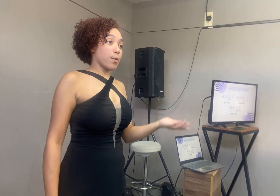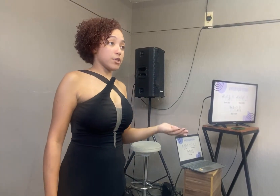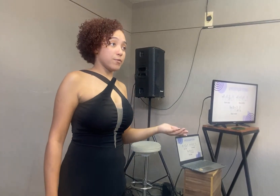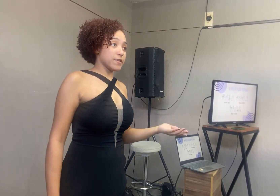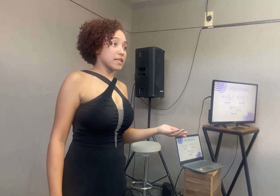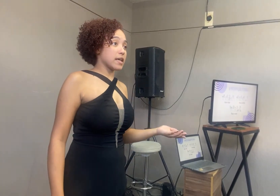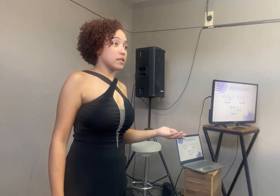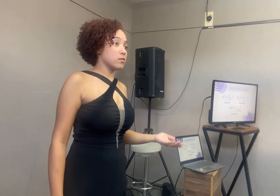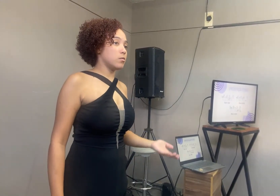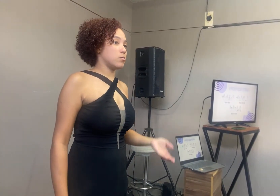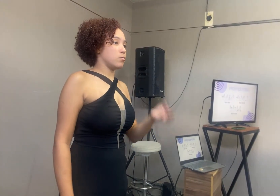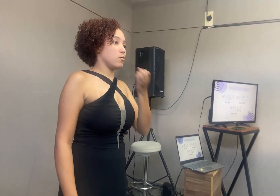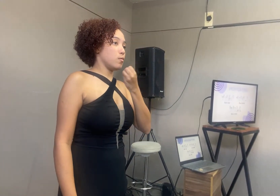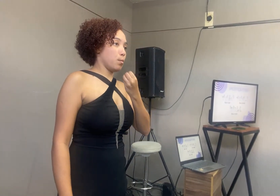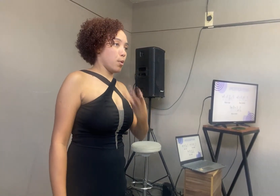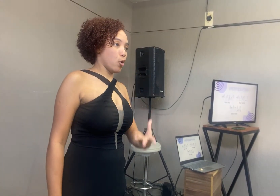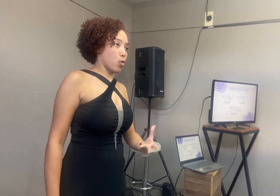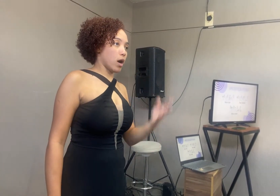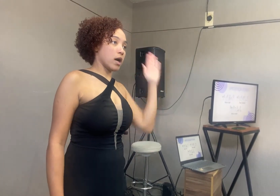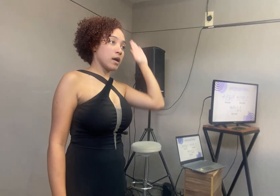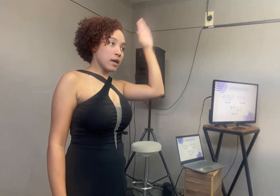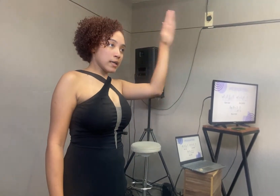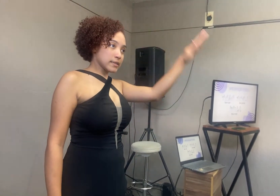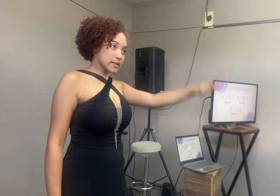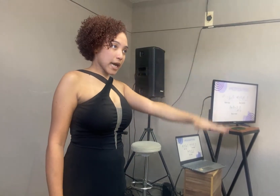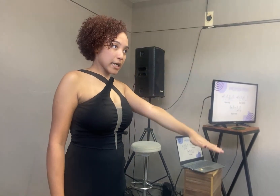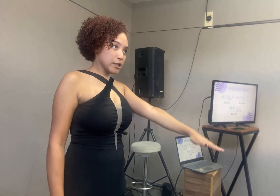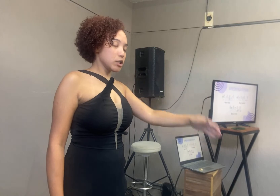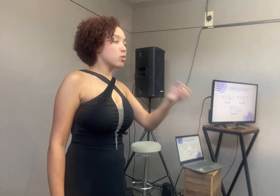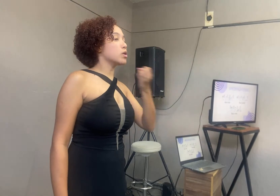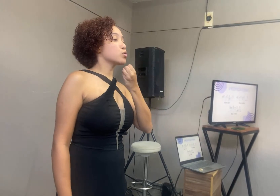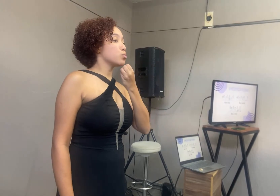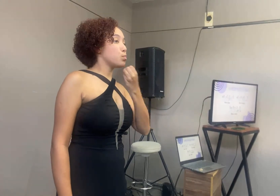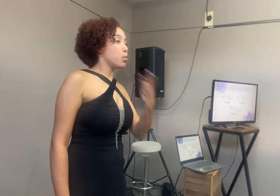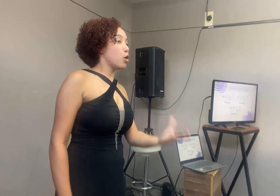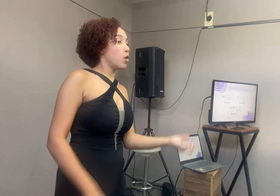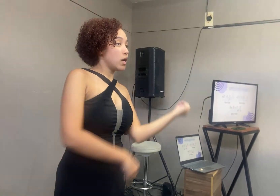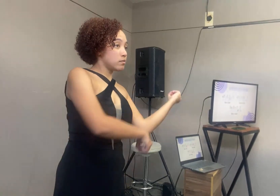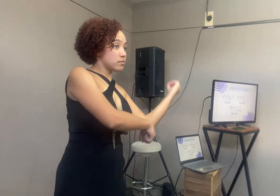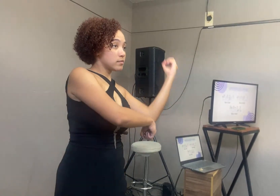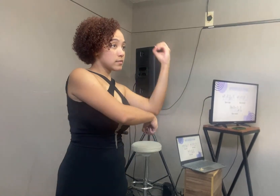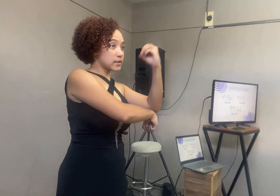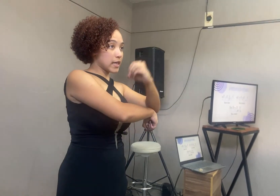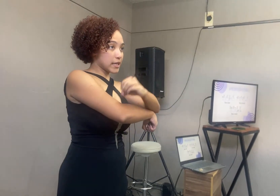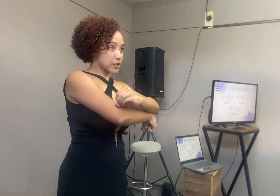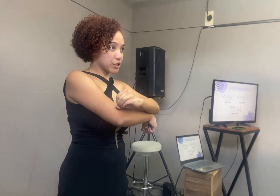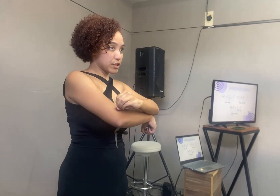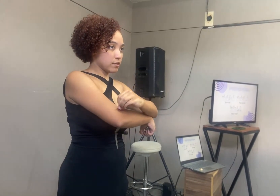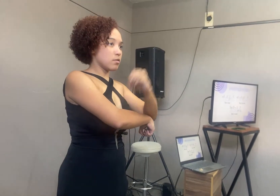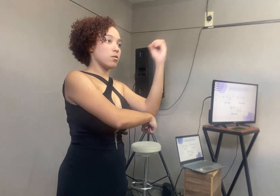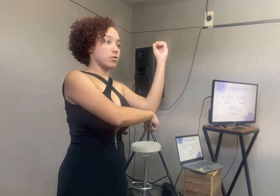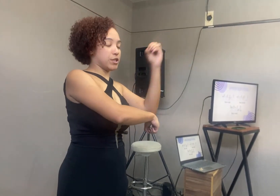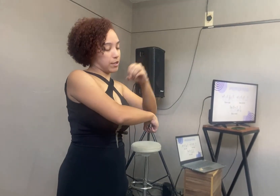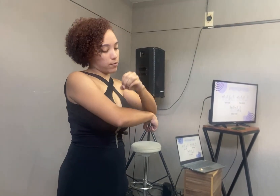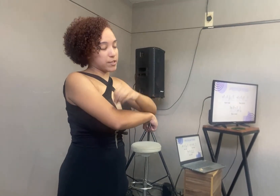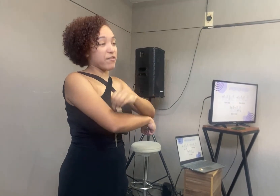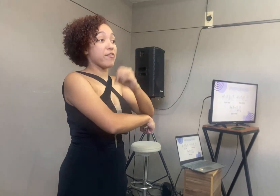pode fazer tanto boa tarde quanto boa tarde, onde você vai fazer